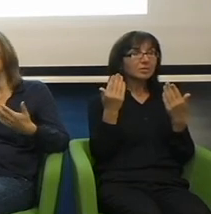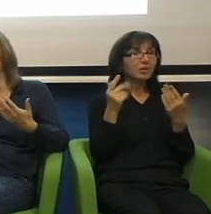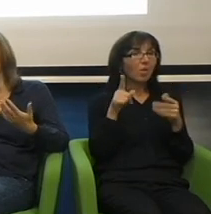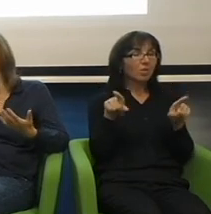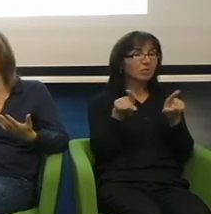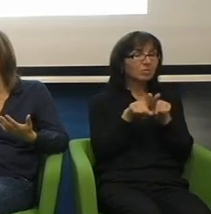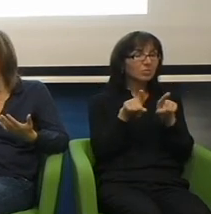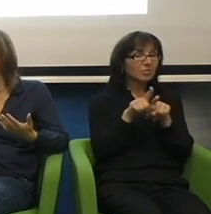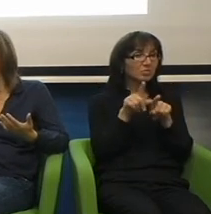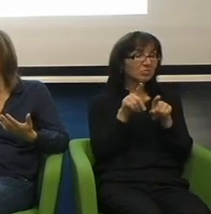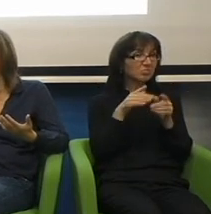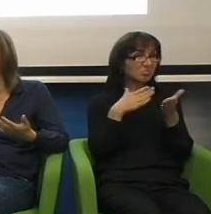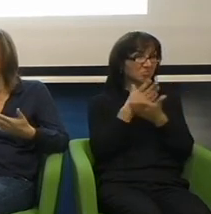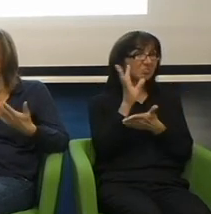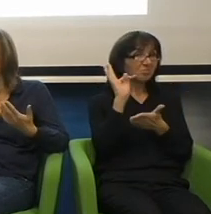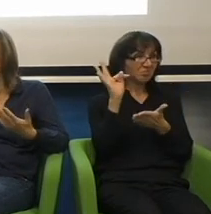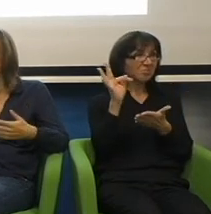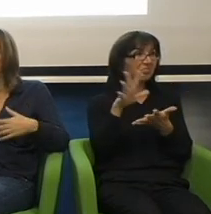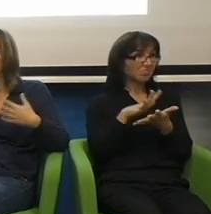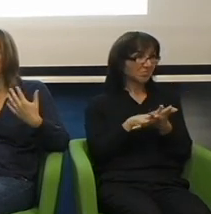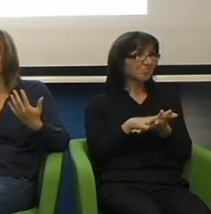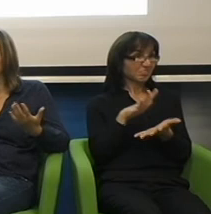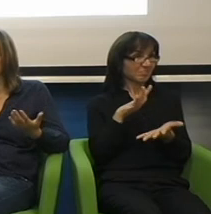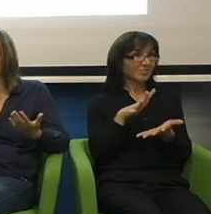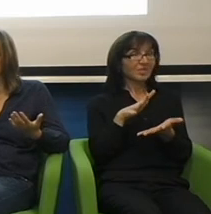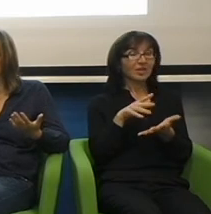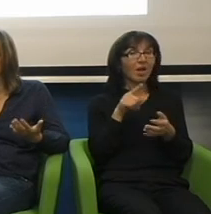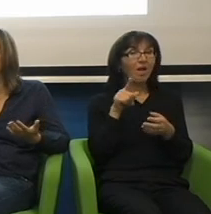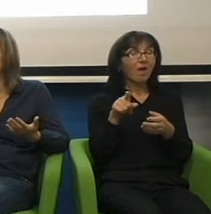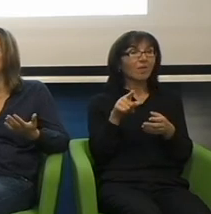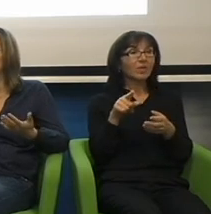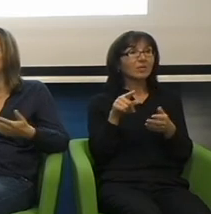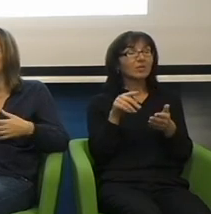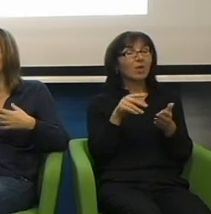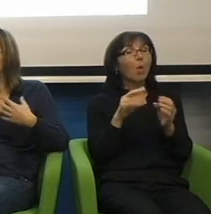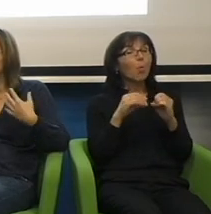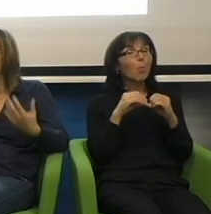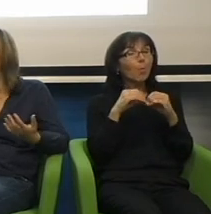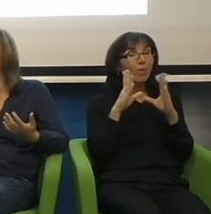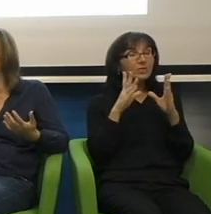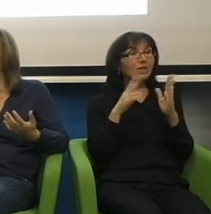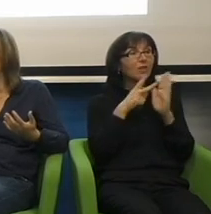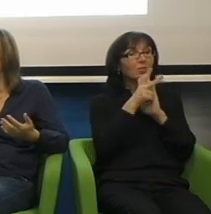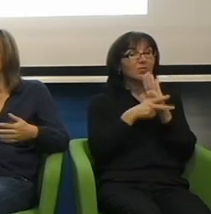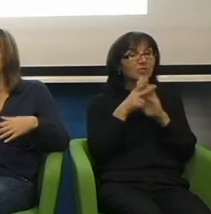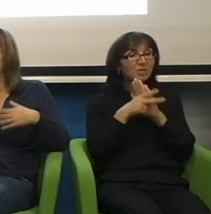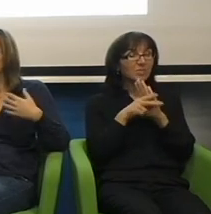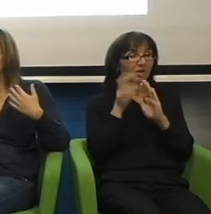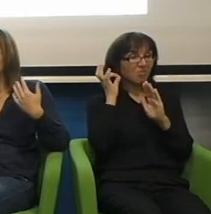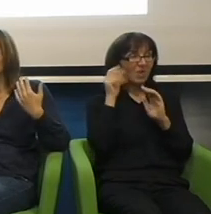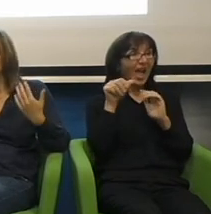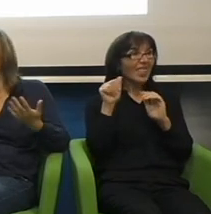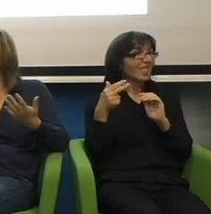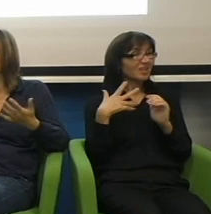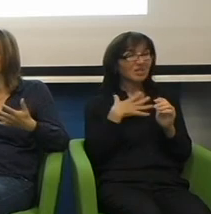również przez swój charakter, tak? To, że powstawały o niej filmy, z których ona nie była zadowolona.